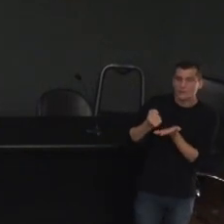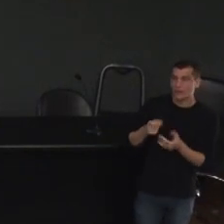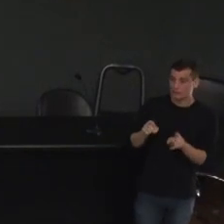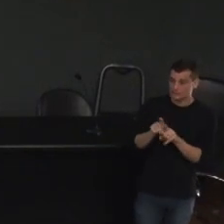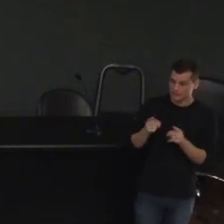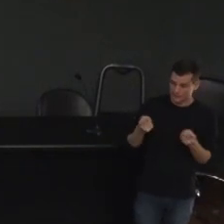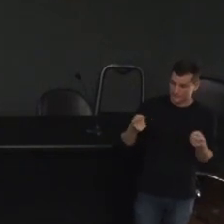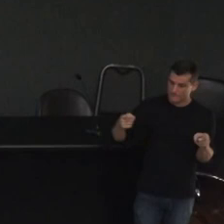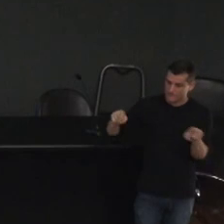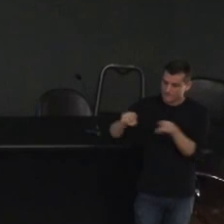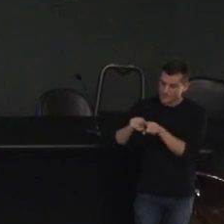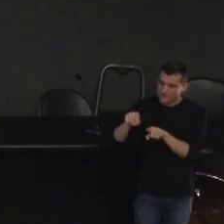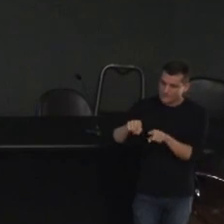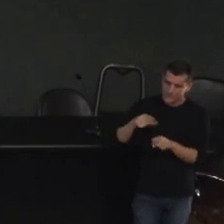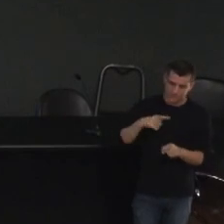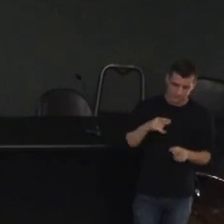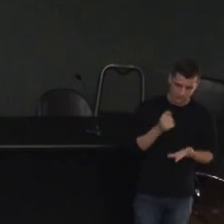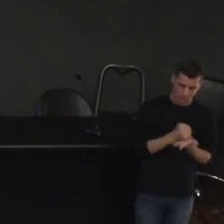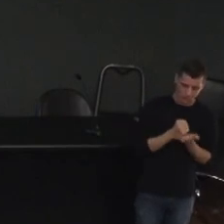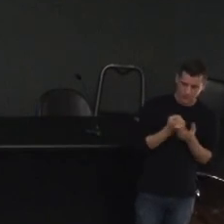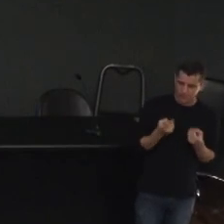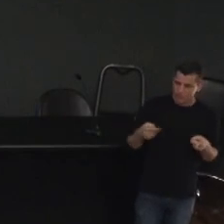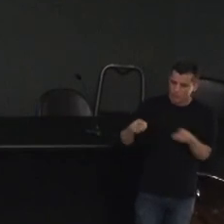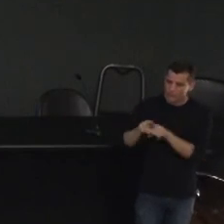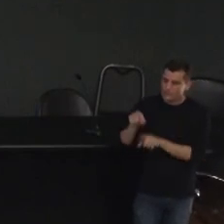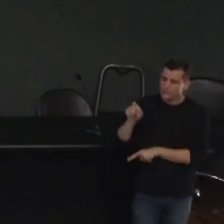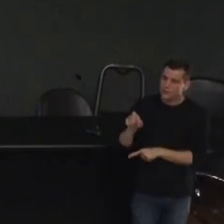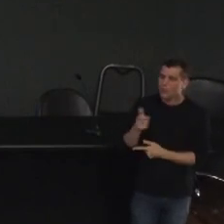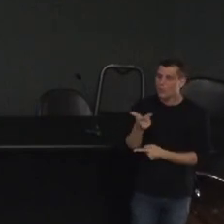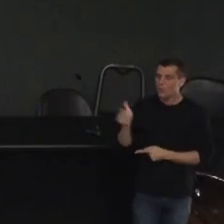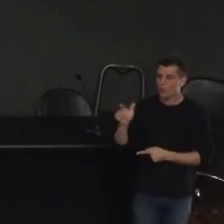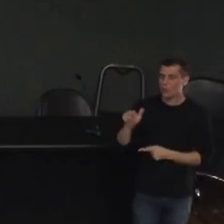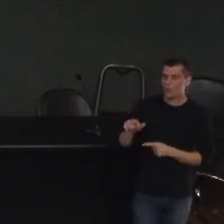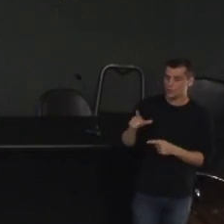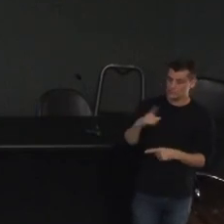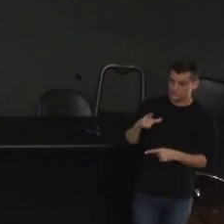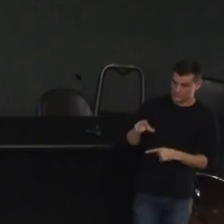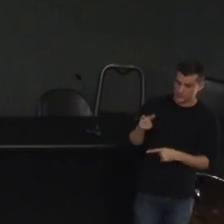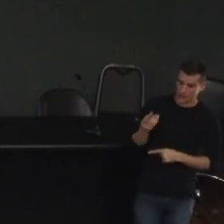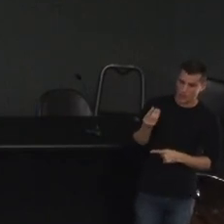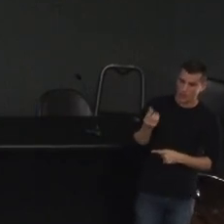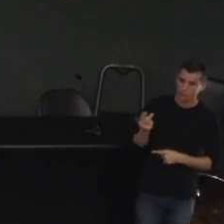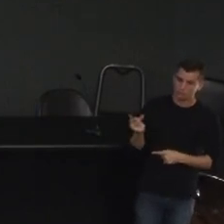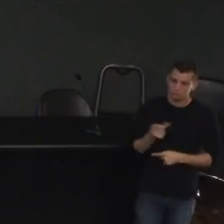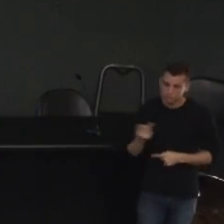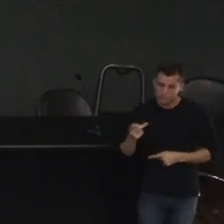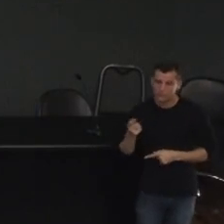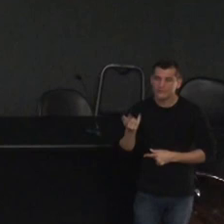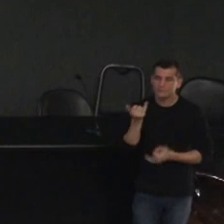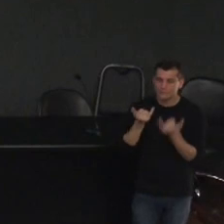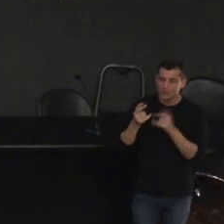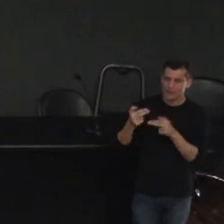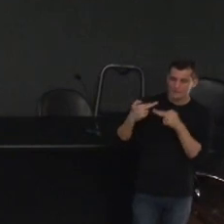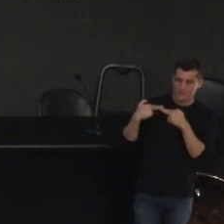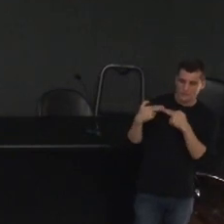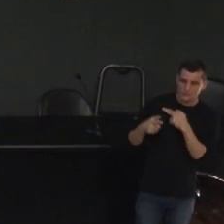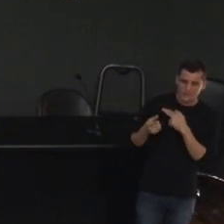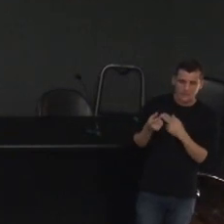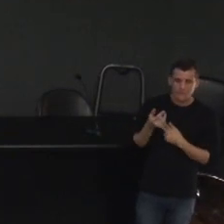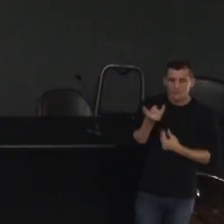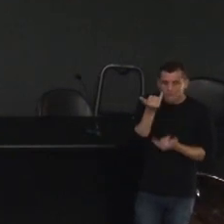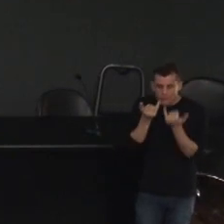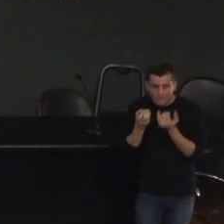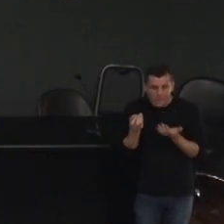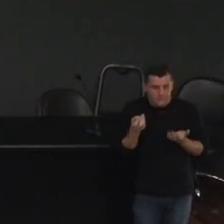possibilidade de cooperação dos dois fomentarem a informação no incidente de segurança limitação de responsabilidade